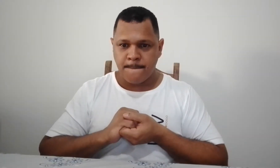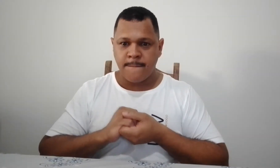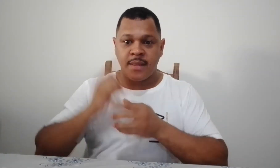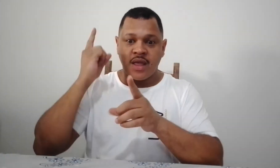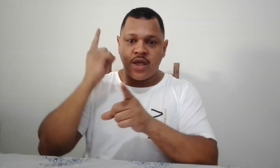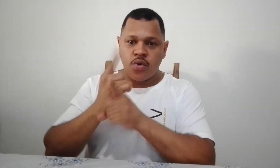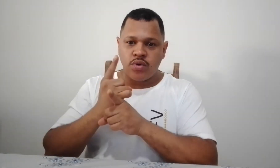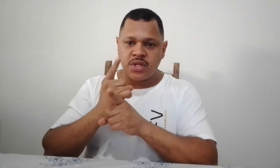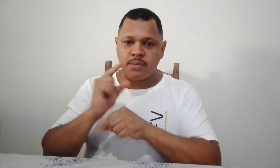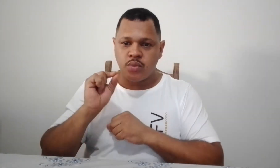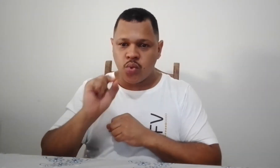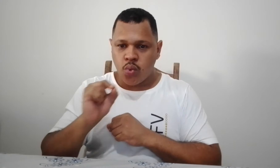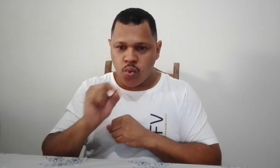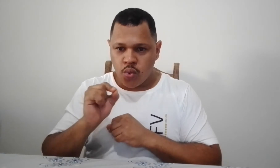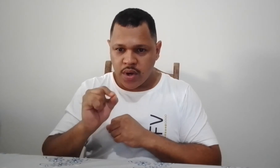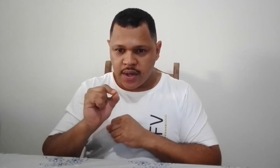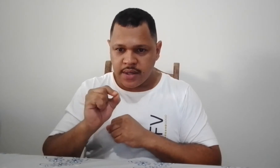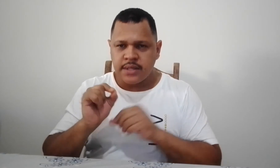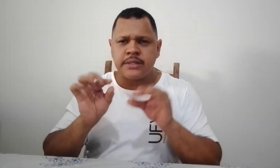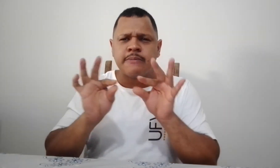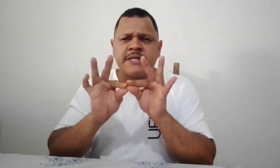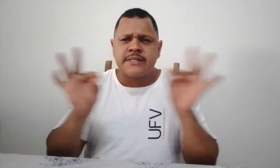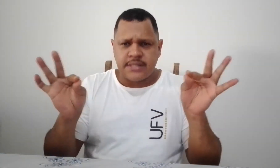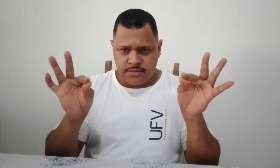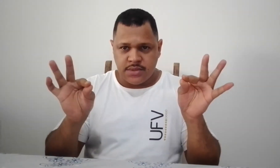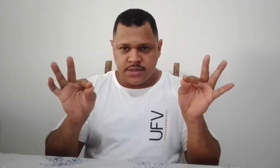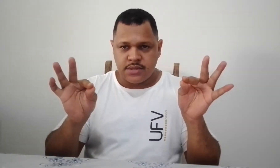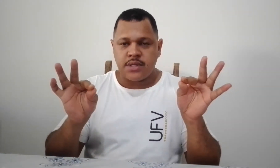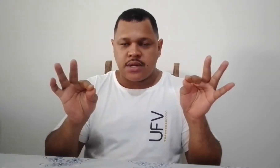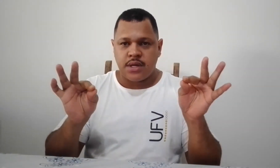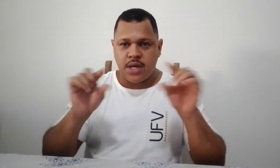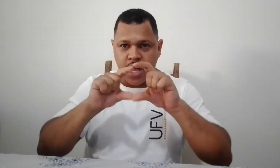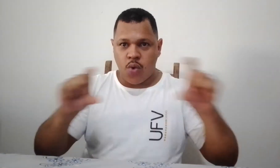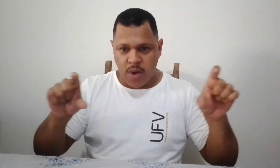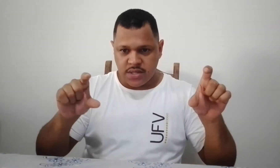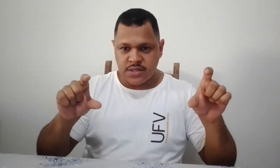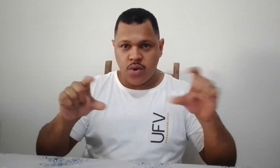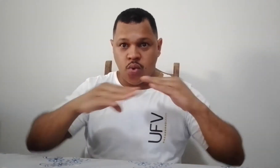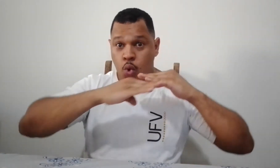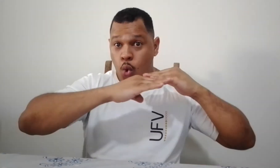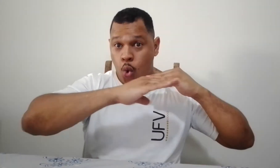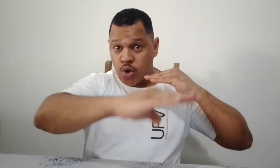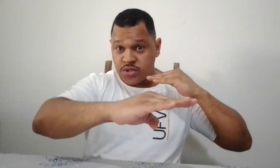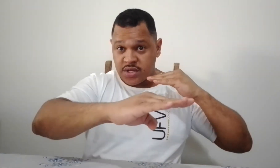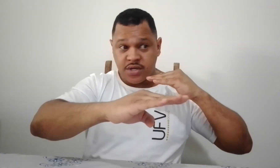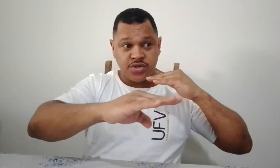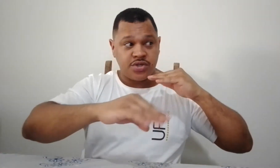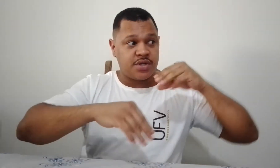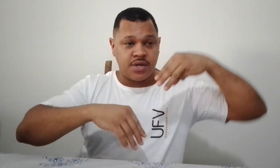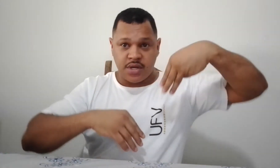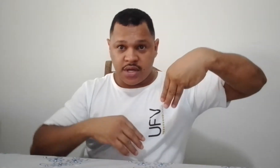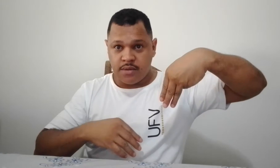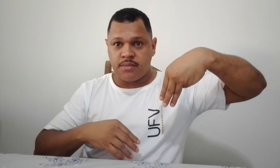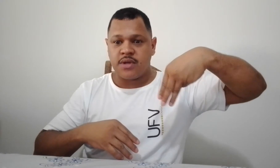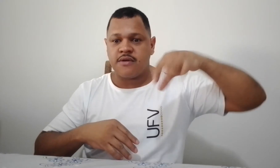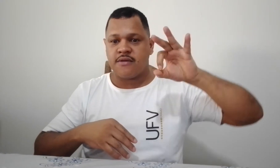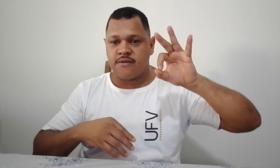chegamos a uma simplificação da equação, onde eu chamei a constante n φ ômega de